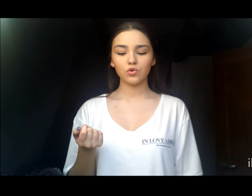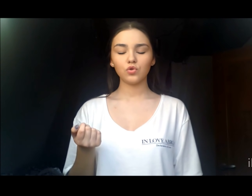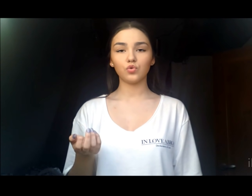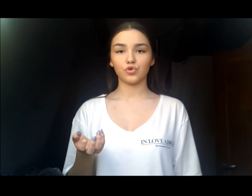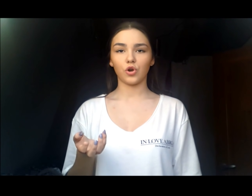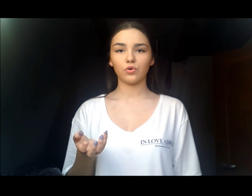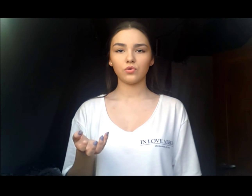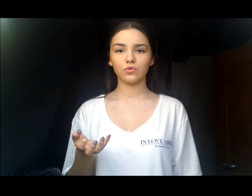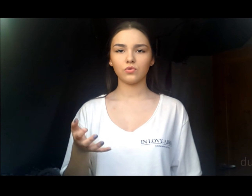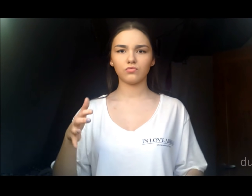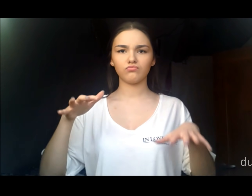Dużo.